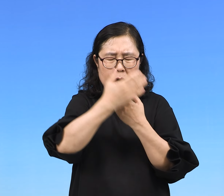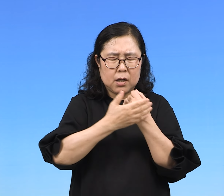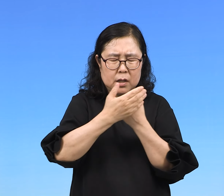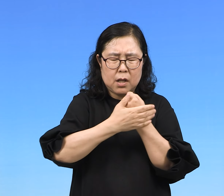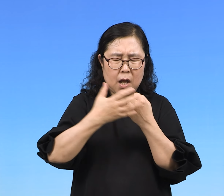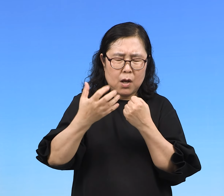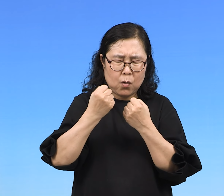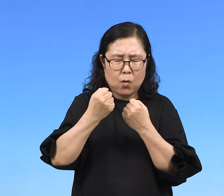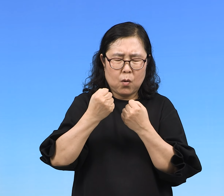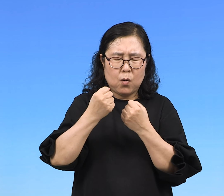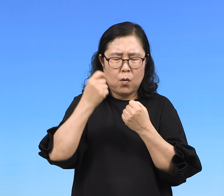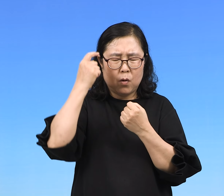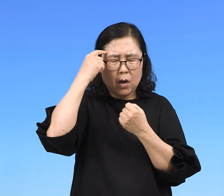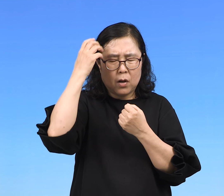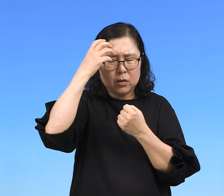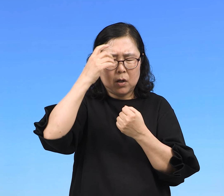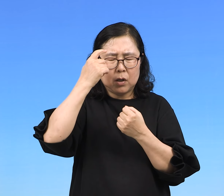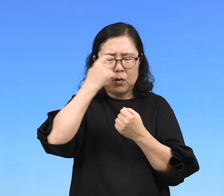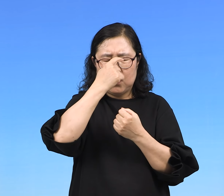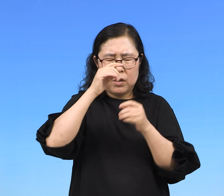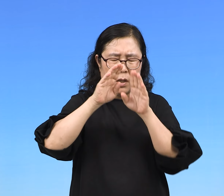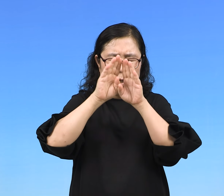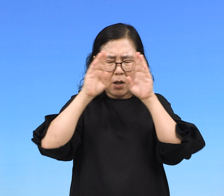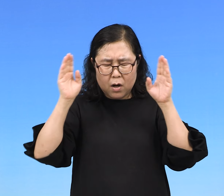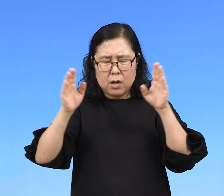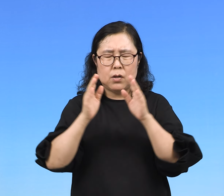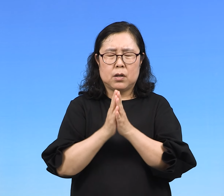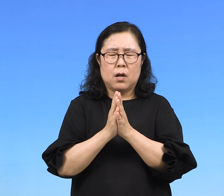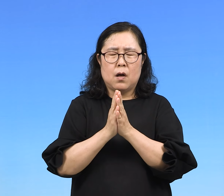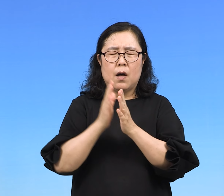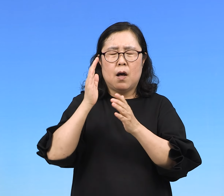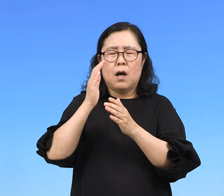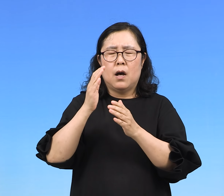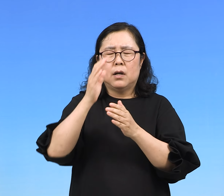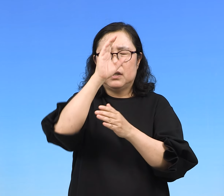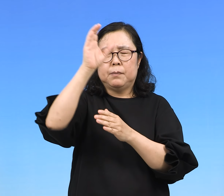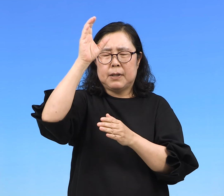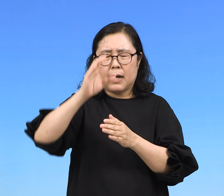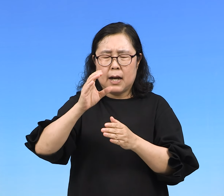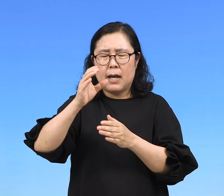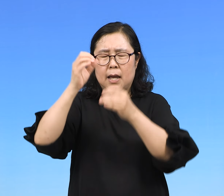성령의 은혜로 십자가신 주님이 오늘도 나를 붙들고 계시다는 사실을 바라보며